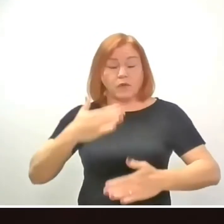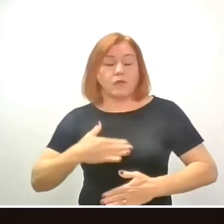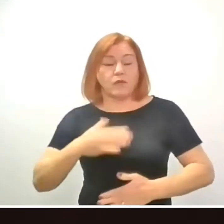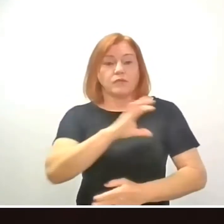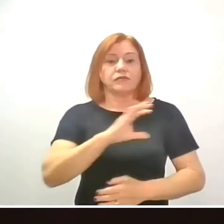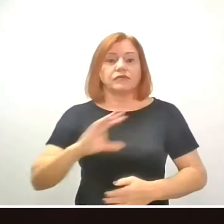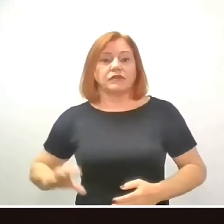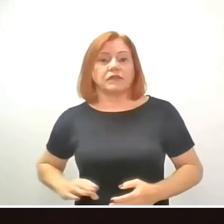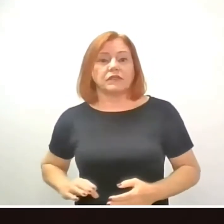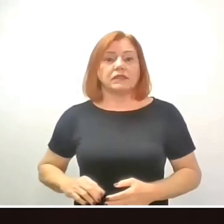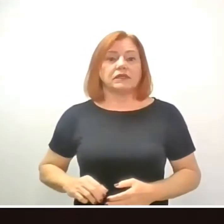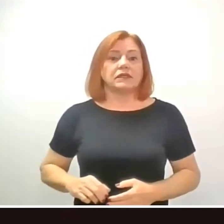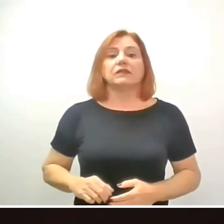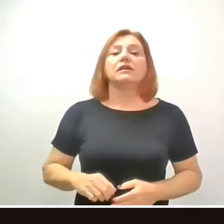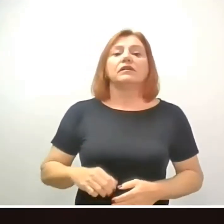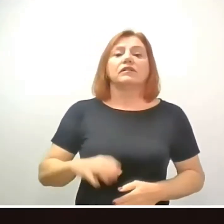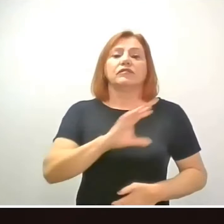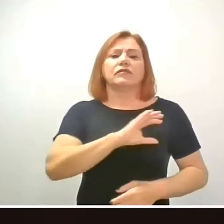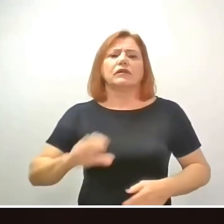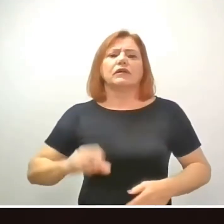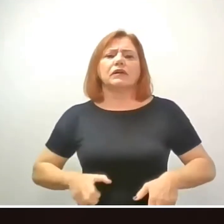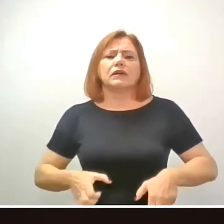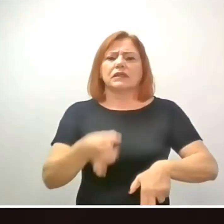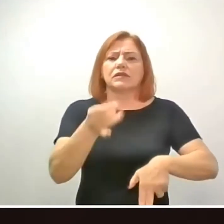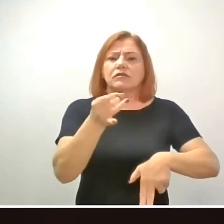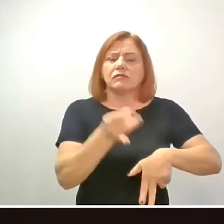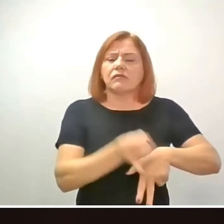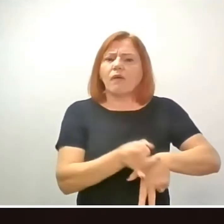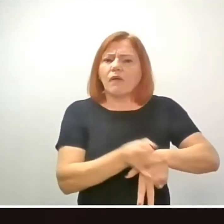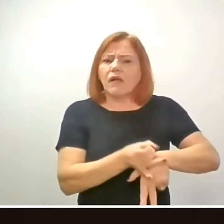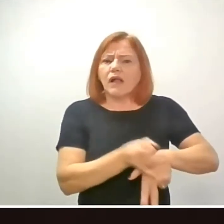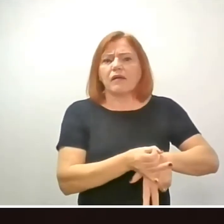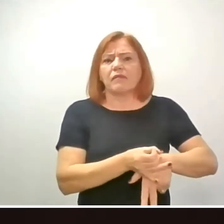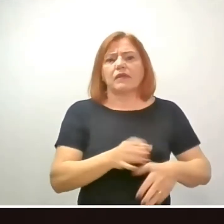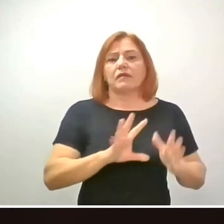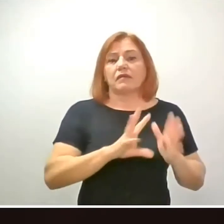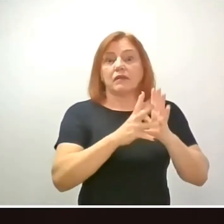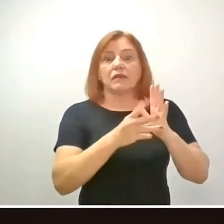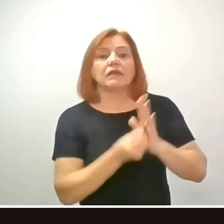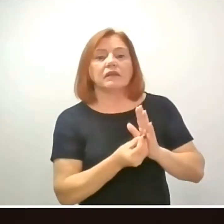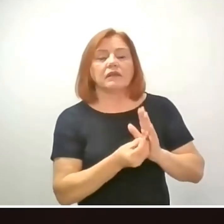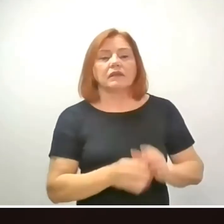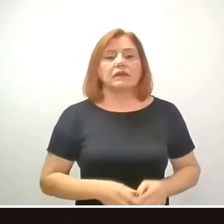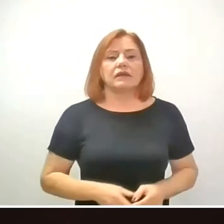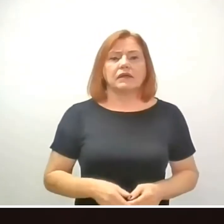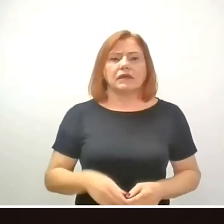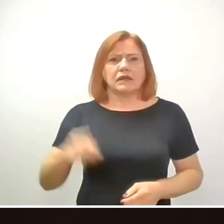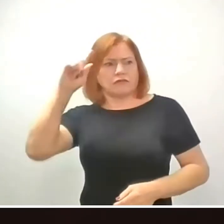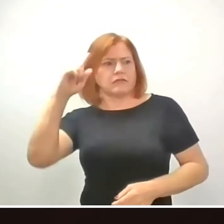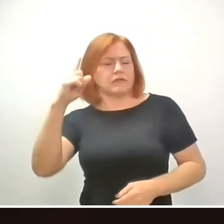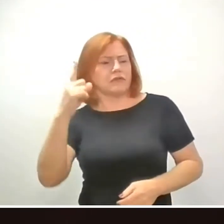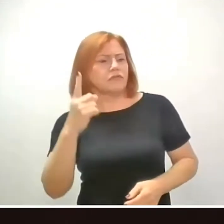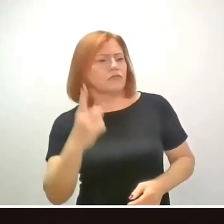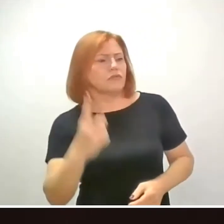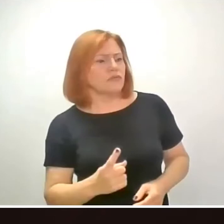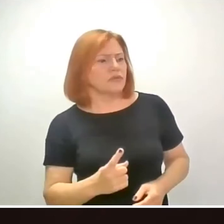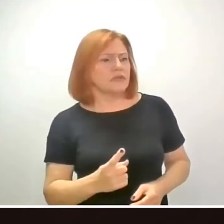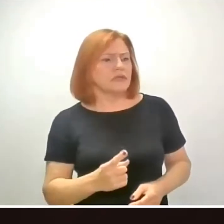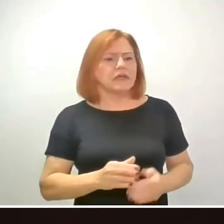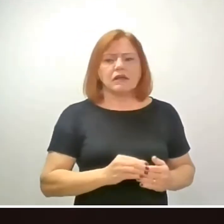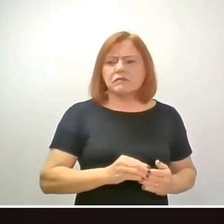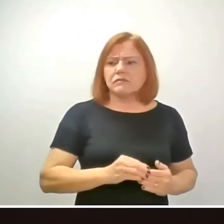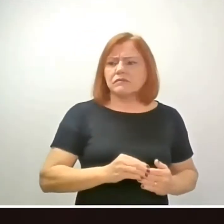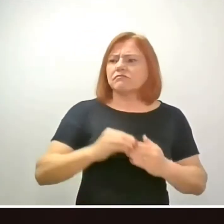quem manda, e o Espírito Santo tem total autoridade e governa a igreja. Então, com